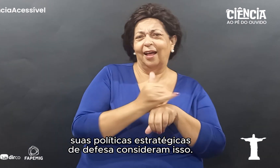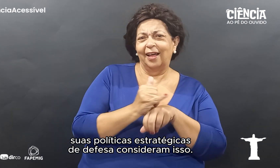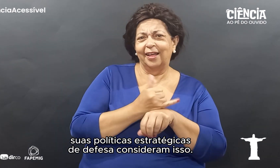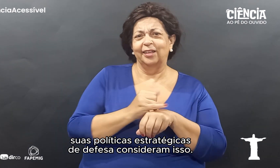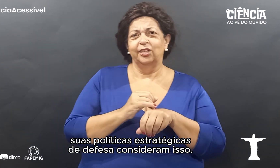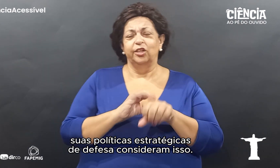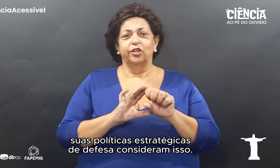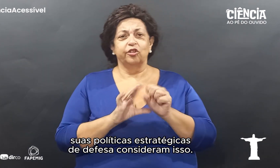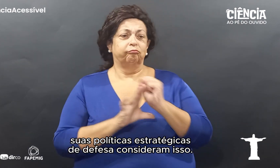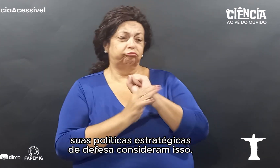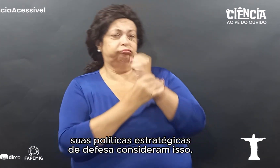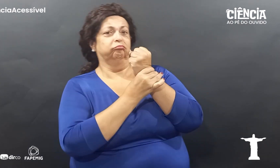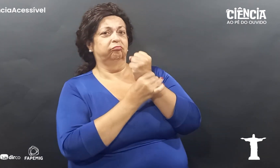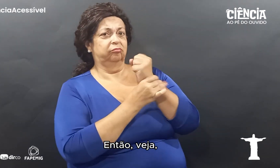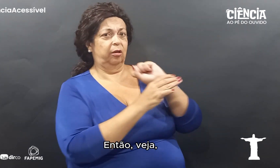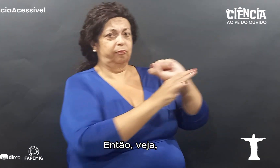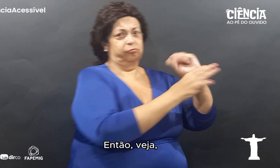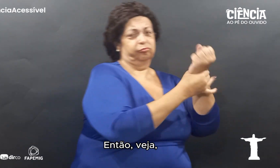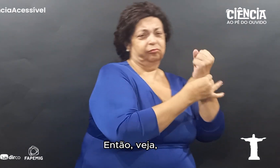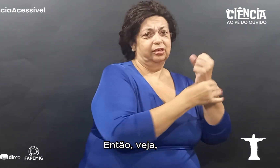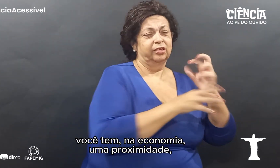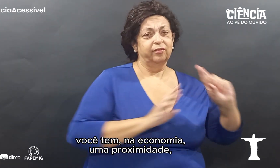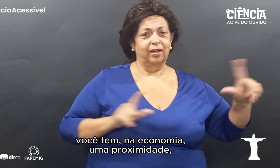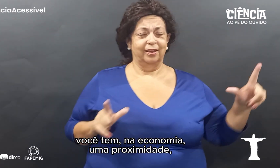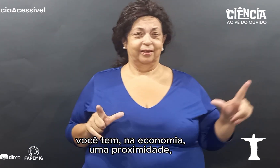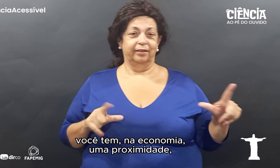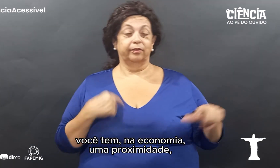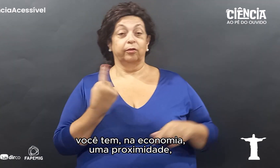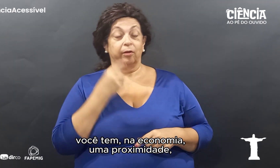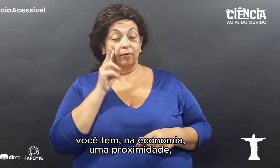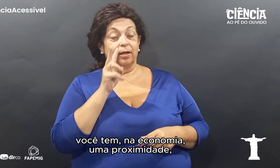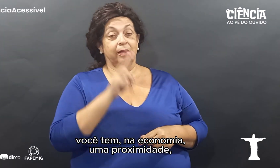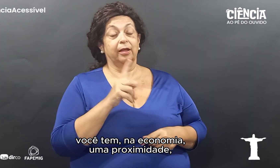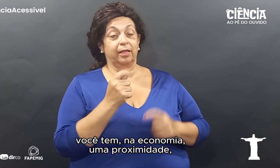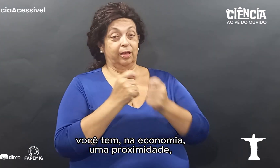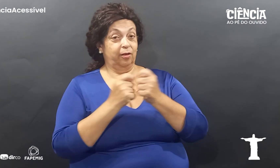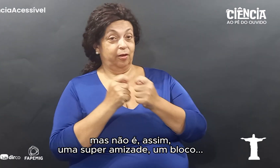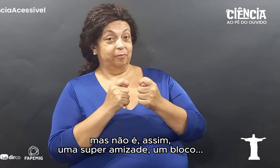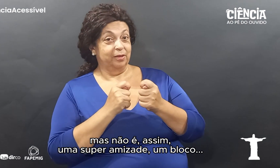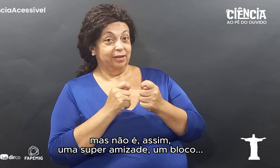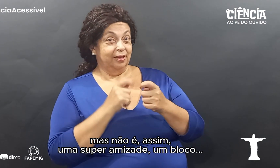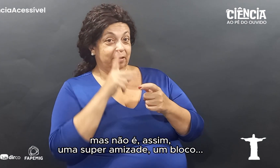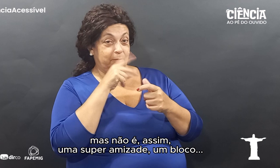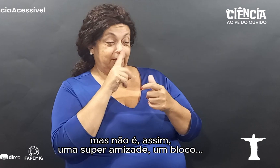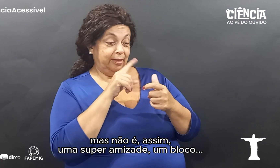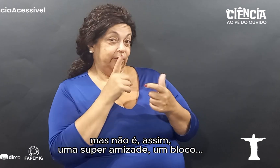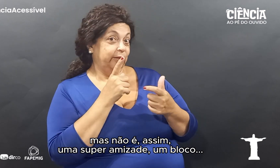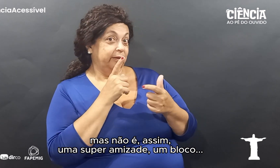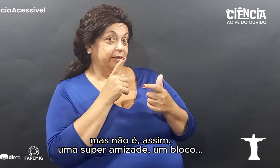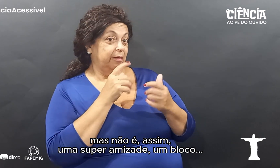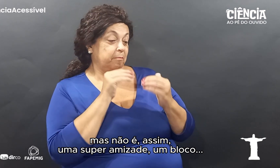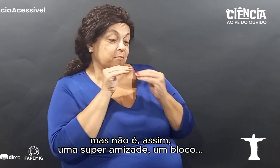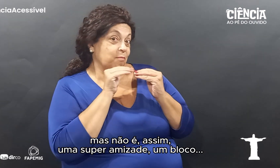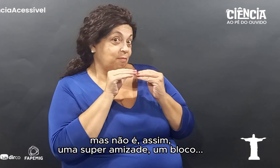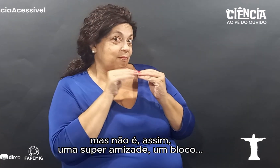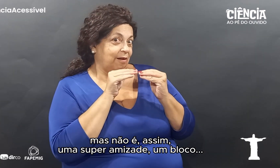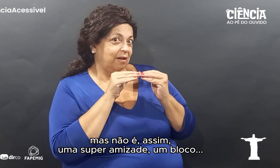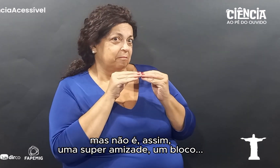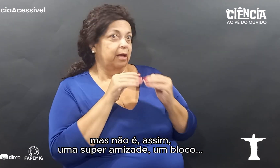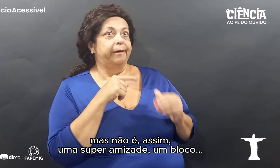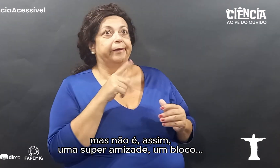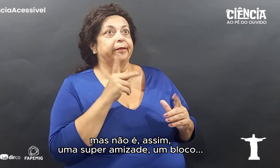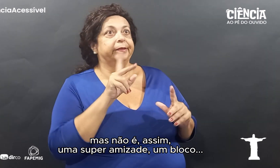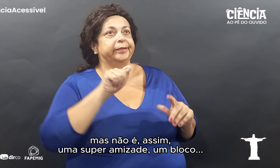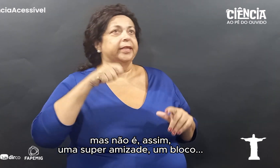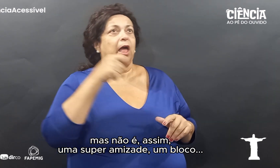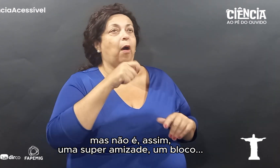elas consideram isso. Então, veja, você tem na economia uma proximidade, mas não é assim uma super amizade,